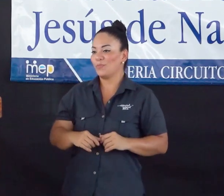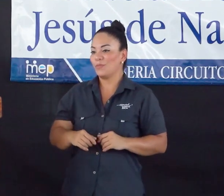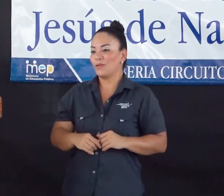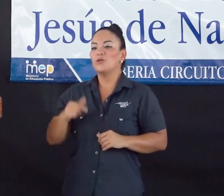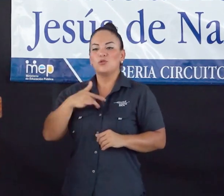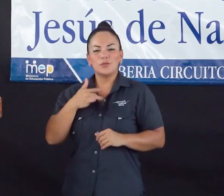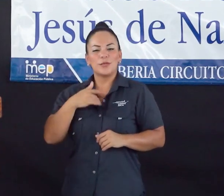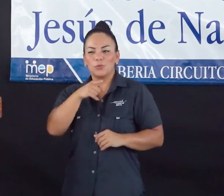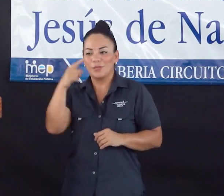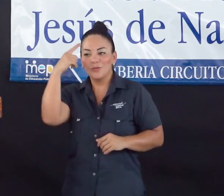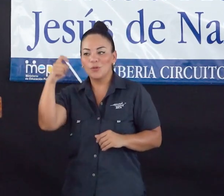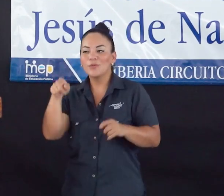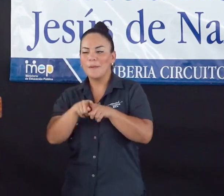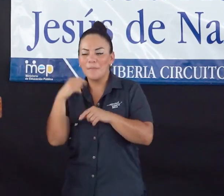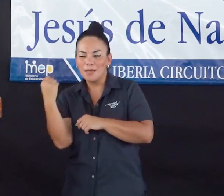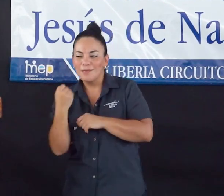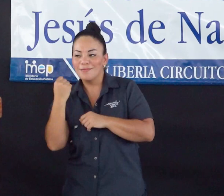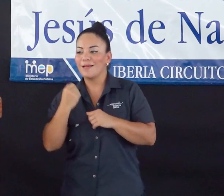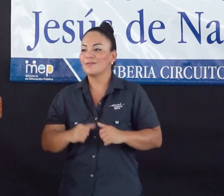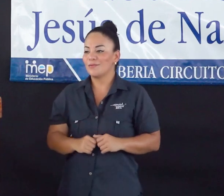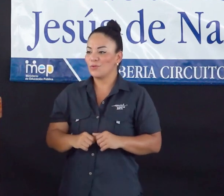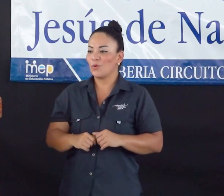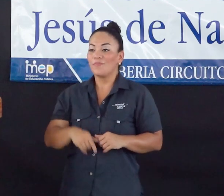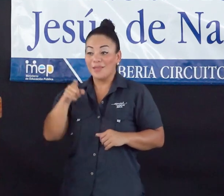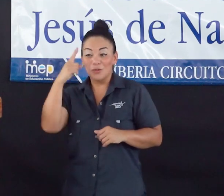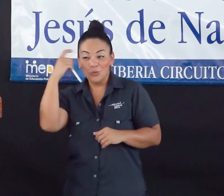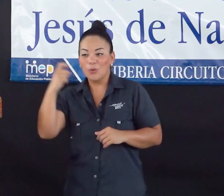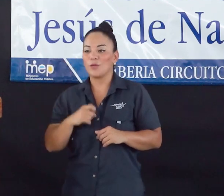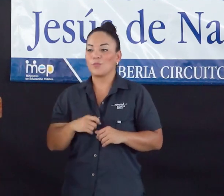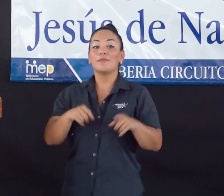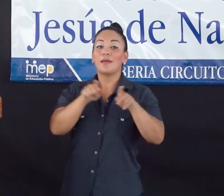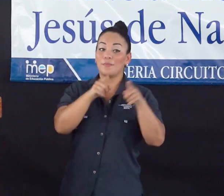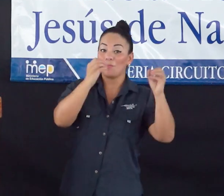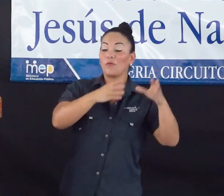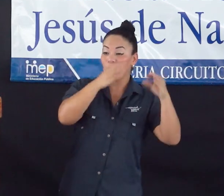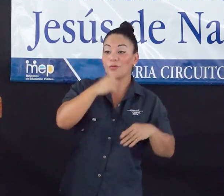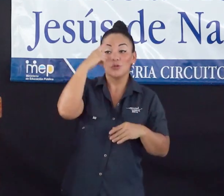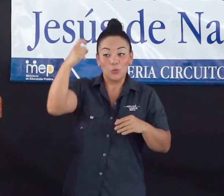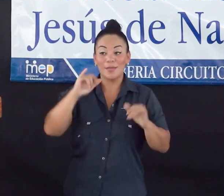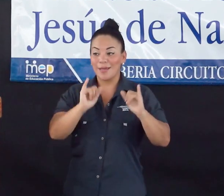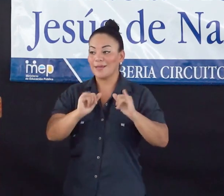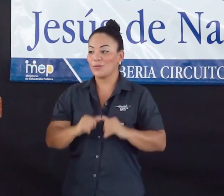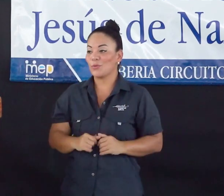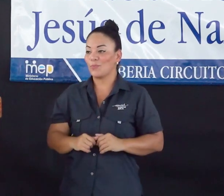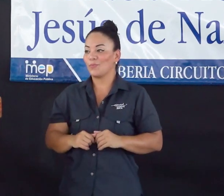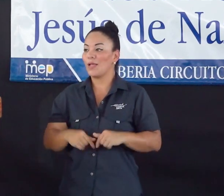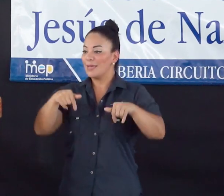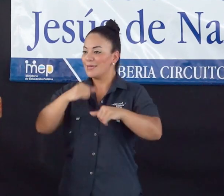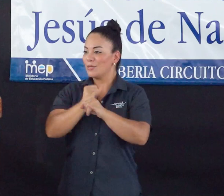de ustedes, todavía más intenso, ese sueño de los educadores de este centro, de